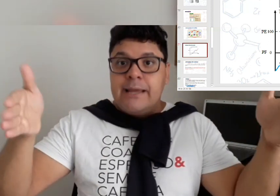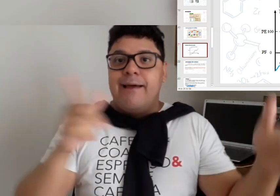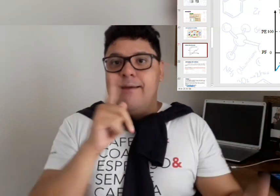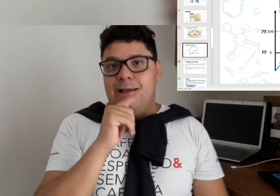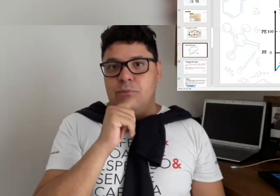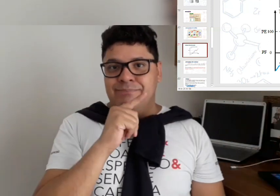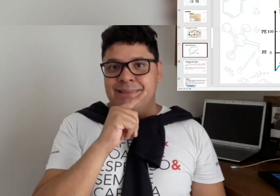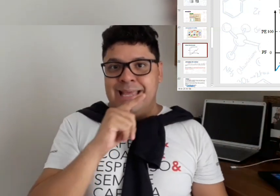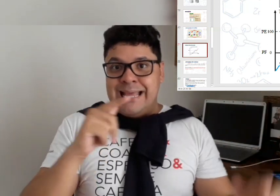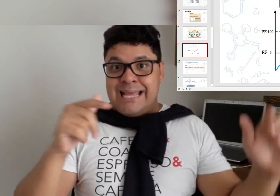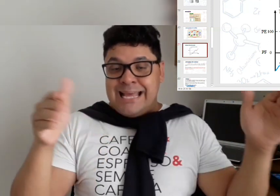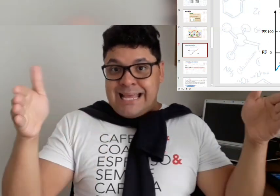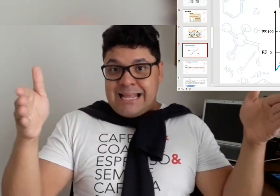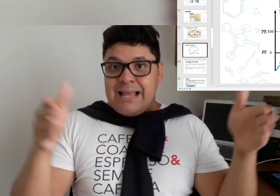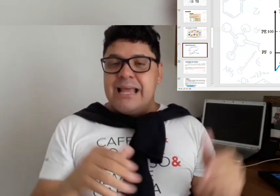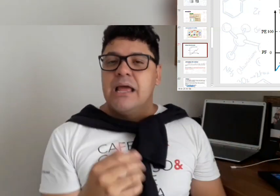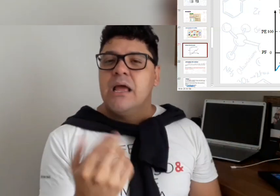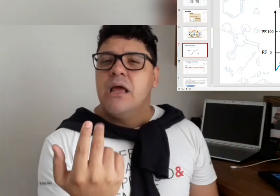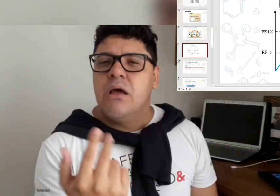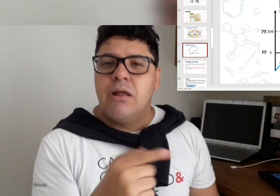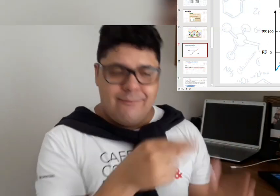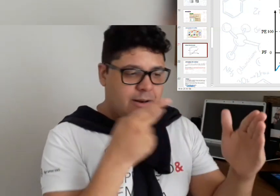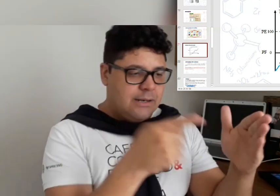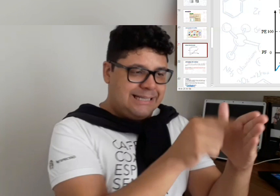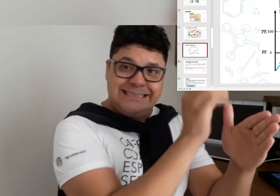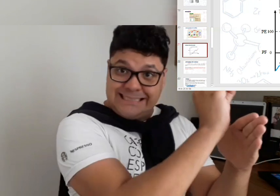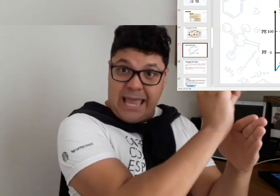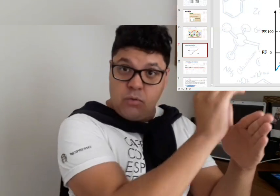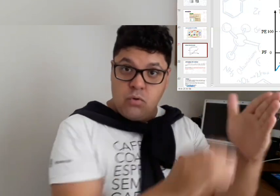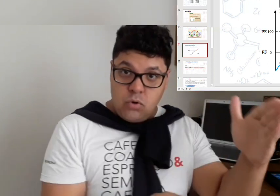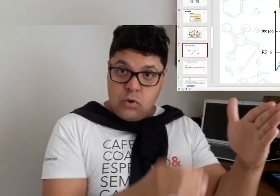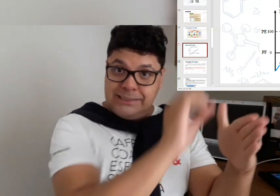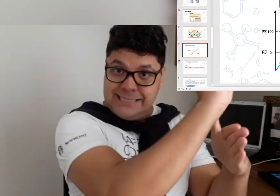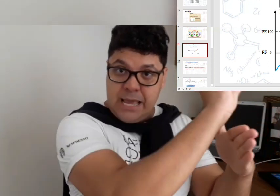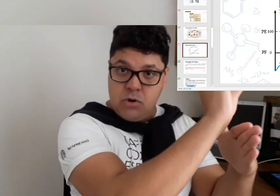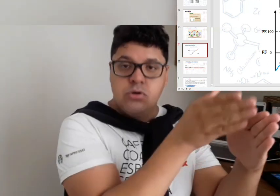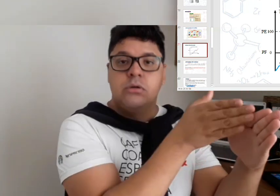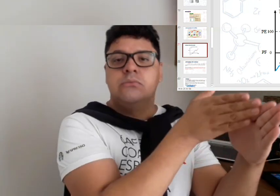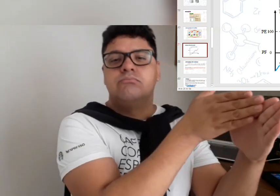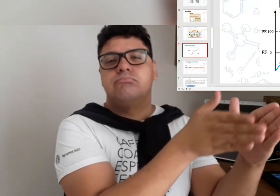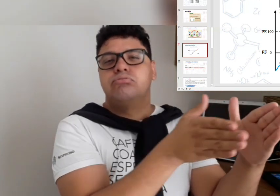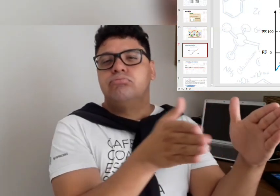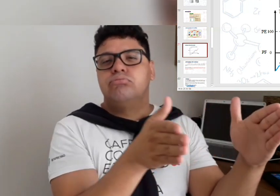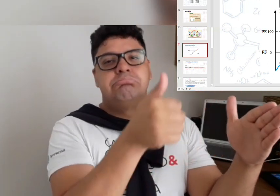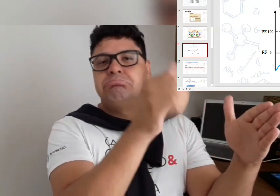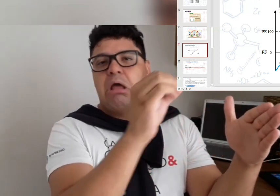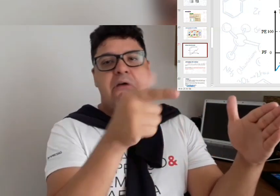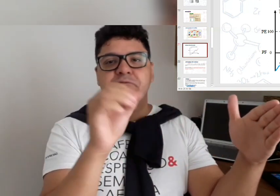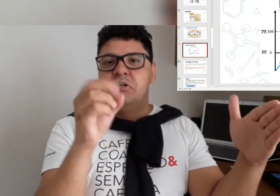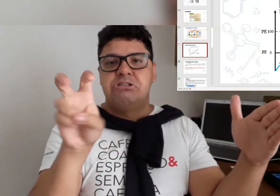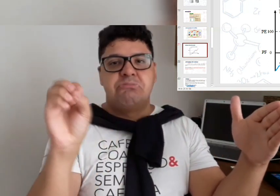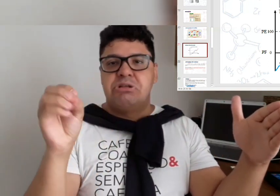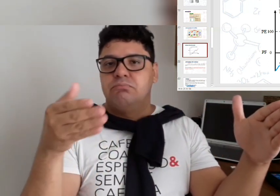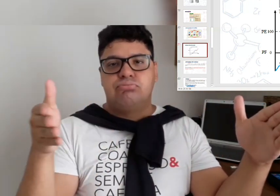100 graus, tá? Então, ó, a água passou do 0 graus, ela tá líquida. 0,